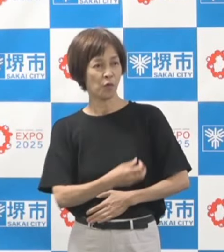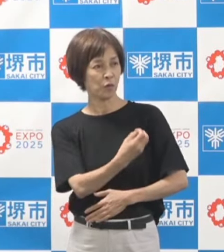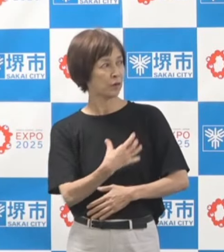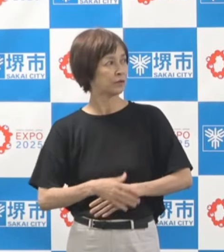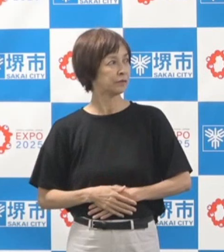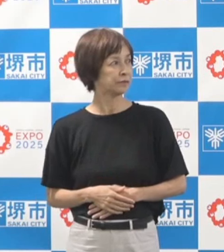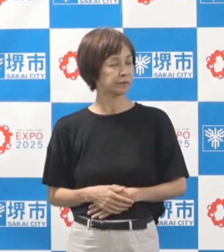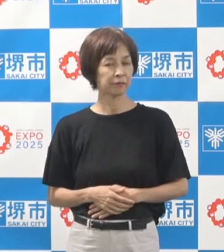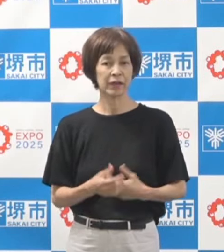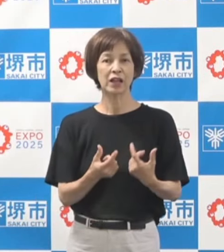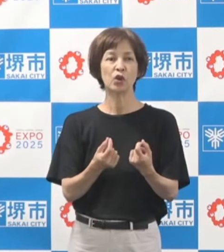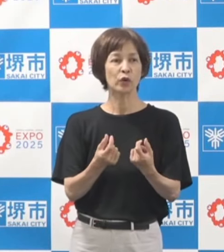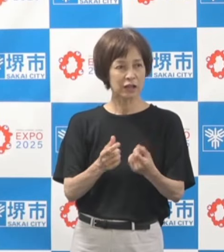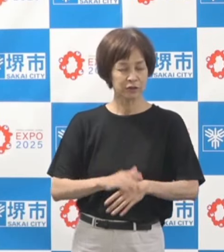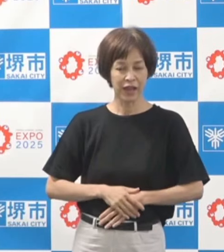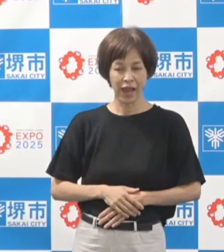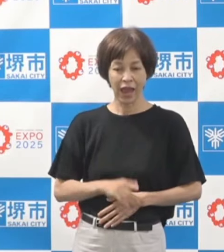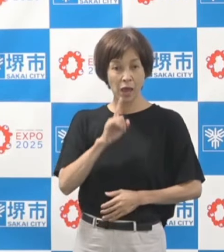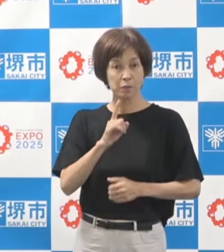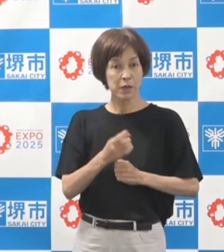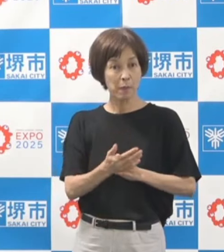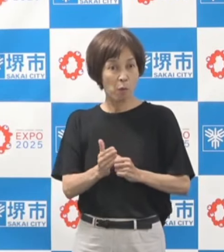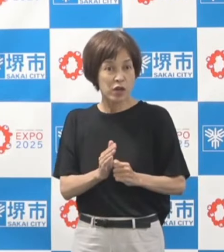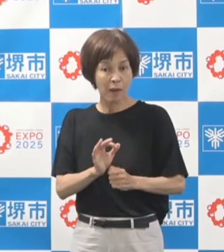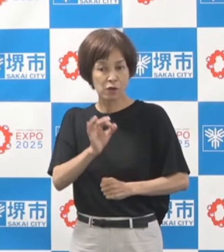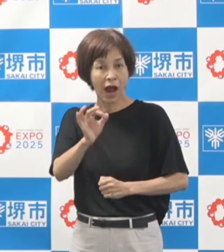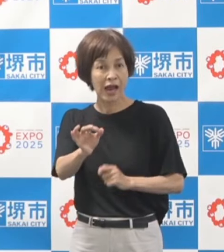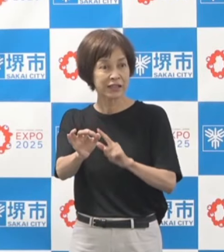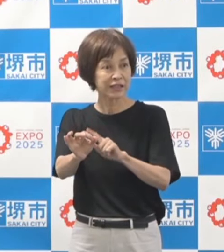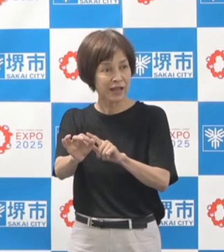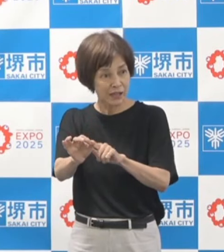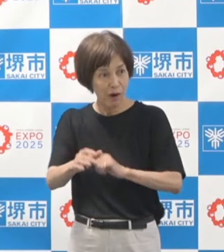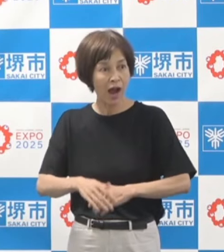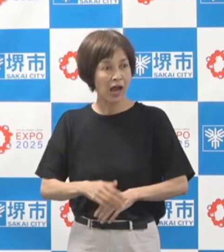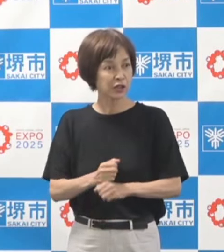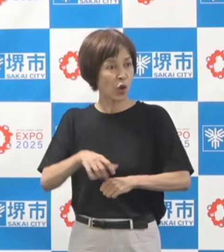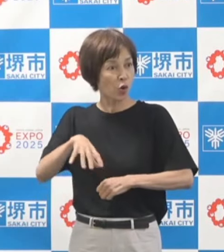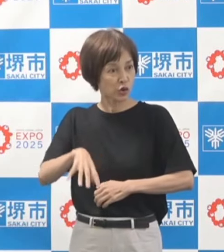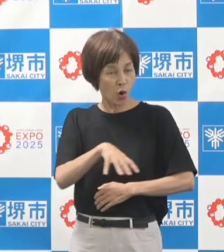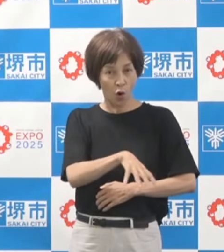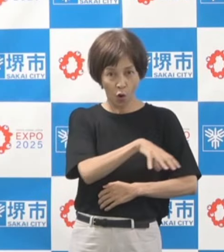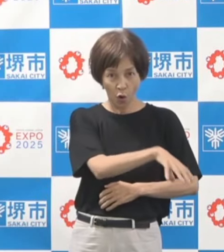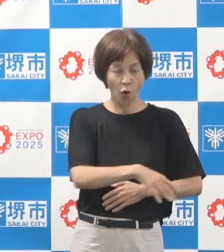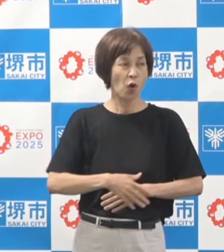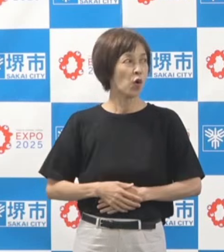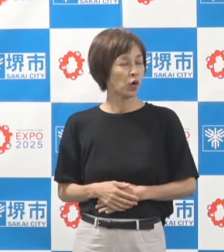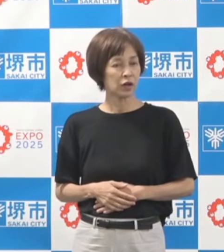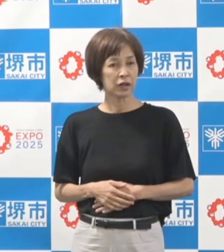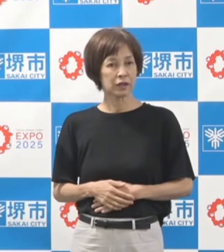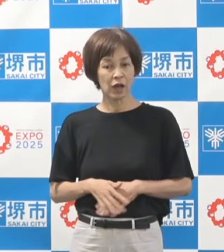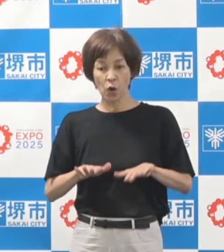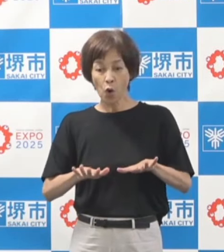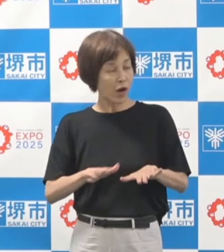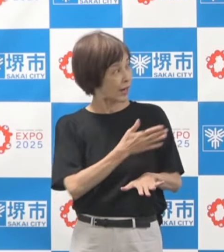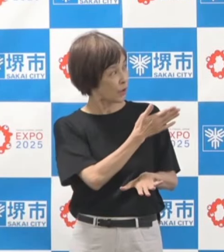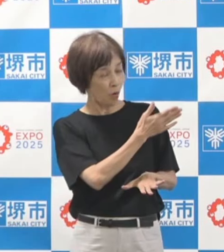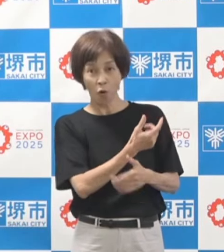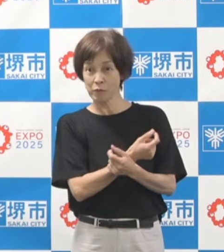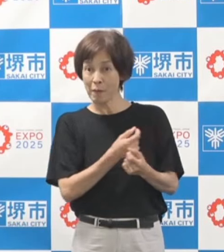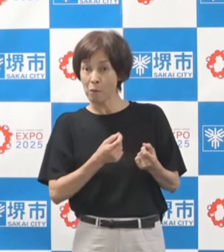はい、今の見守りメールの配信先は、事業所単位になります。今回の見守り合い事